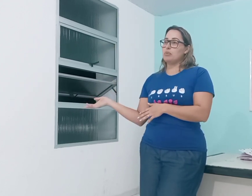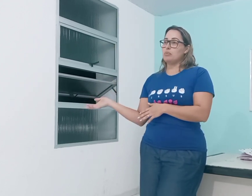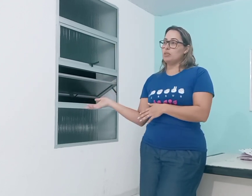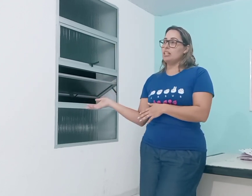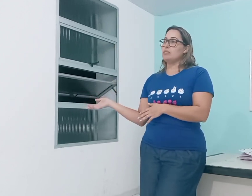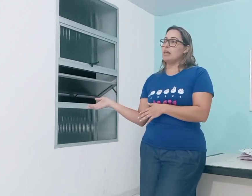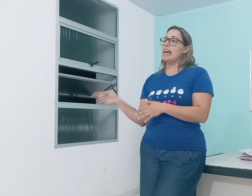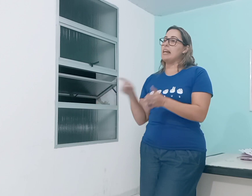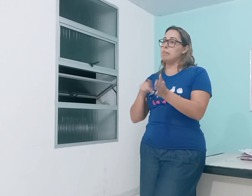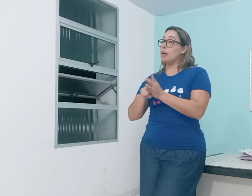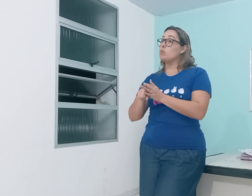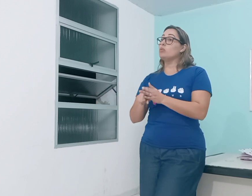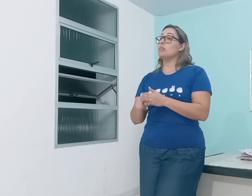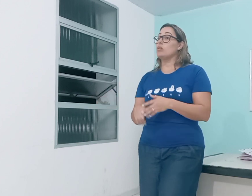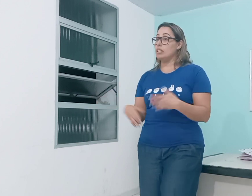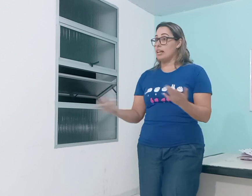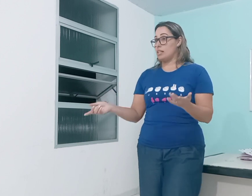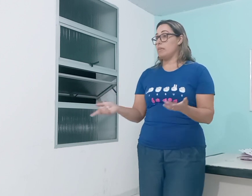meu jeito. Aí ele pergunta como ele quer saber.